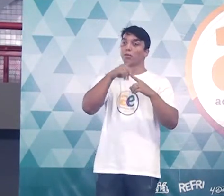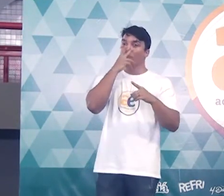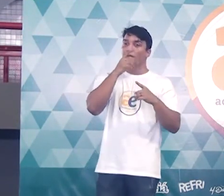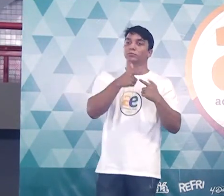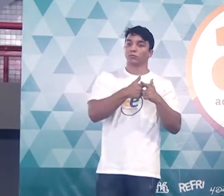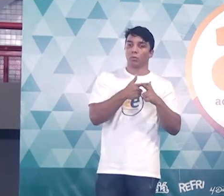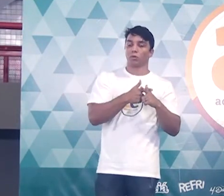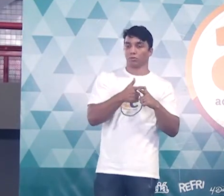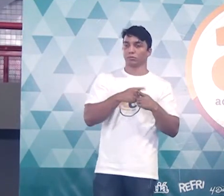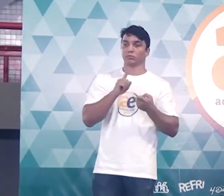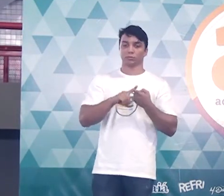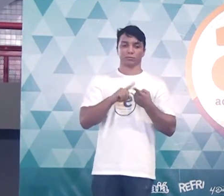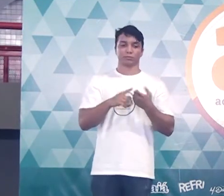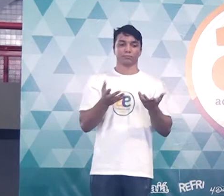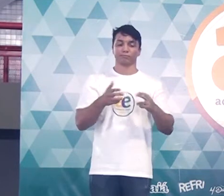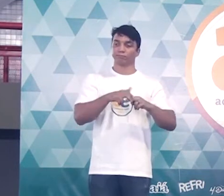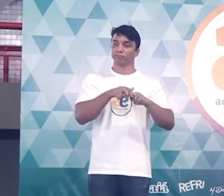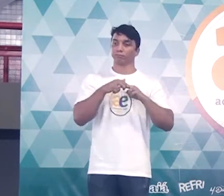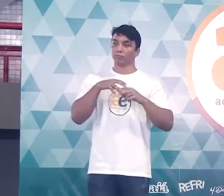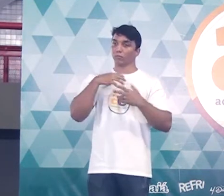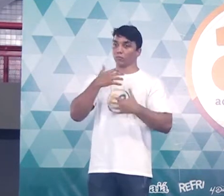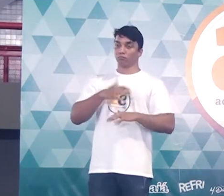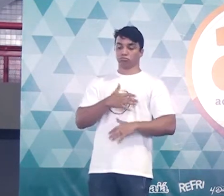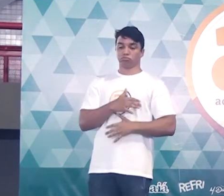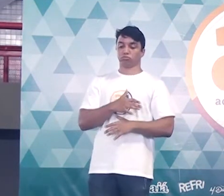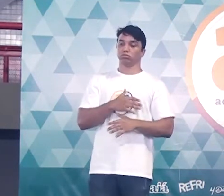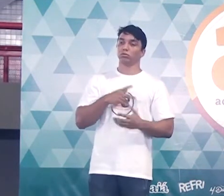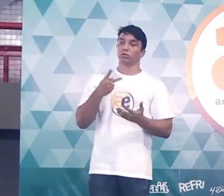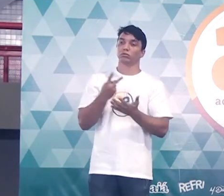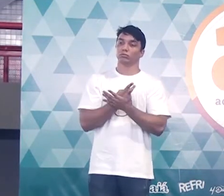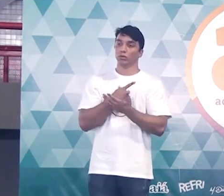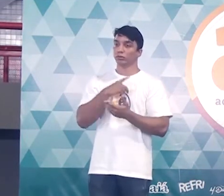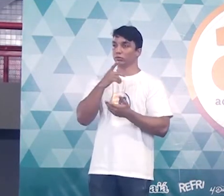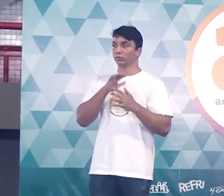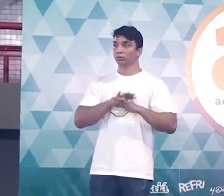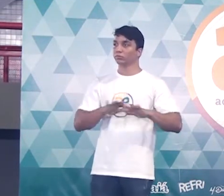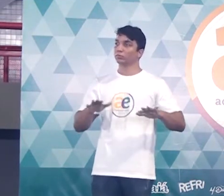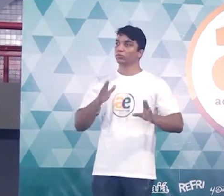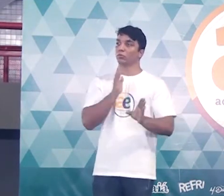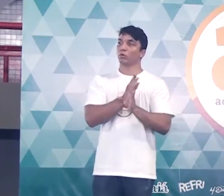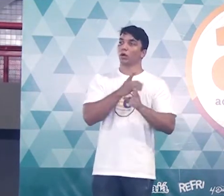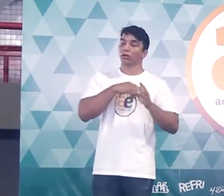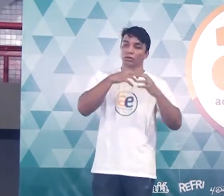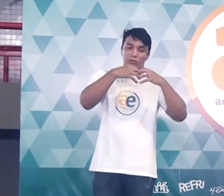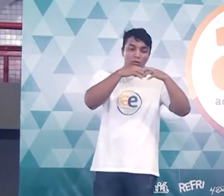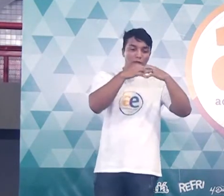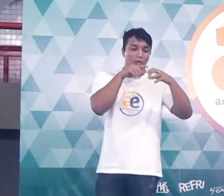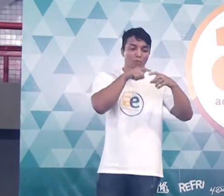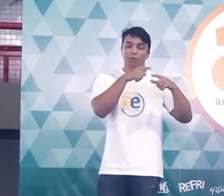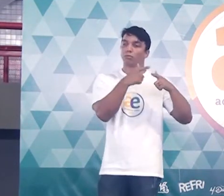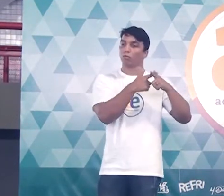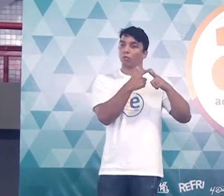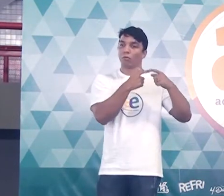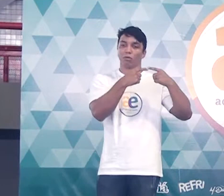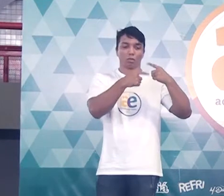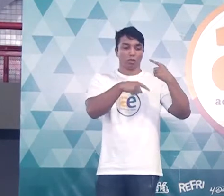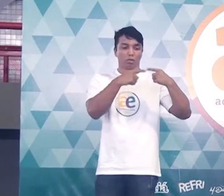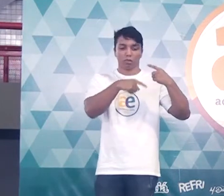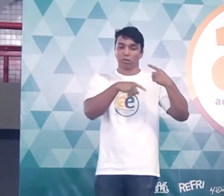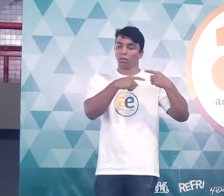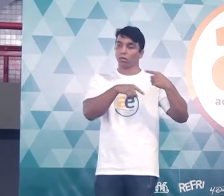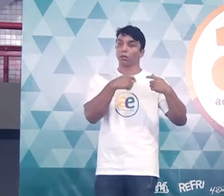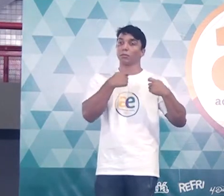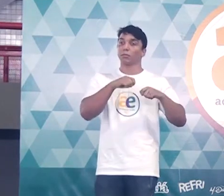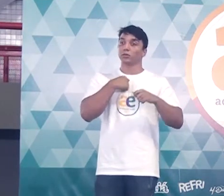causa disso, tá certo? Então a convulsão, ela é explicada biologicamente por uma falha no seu cérebro. E aí você tem que tomar